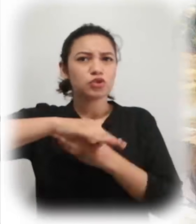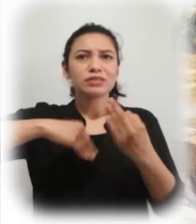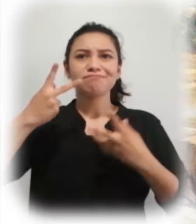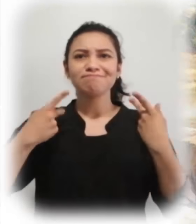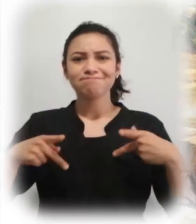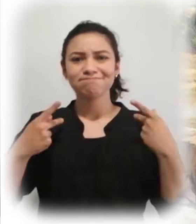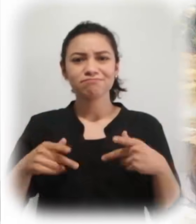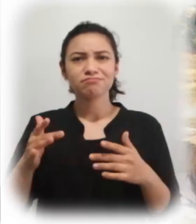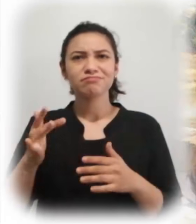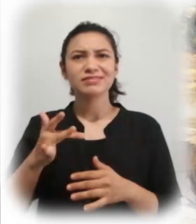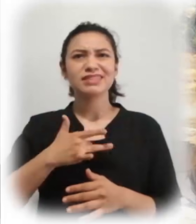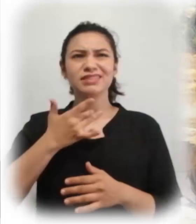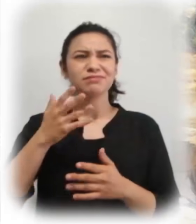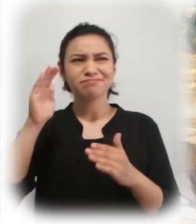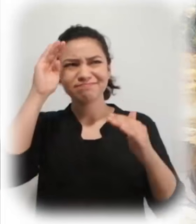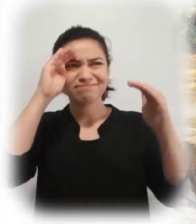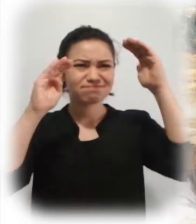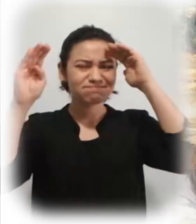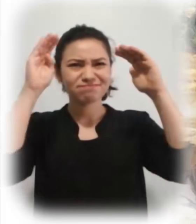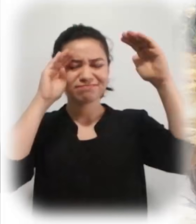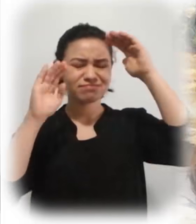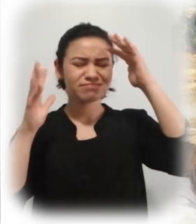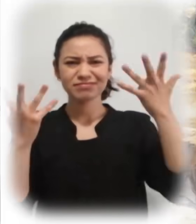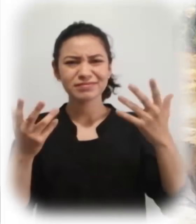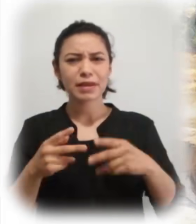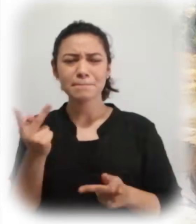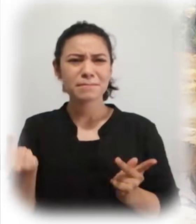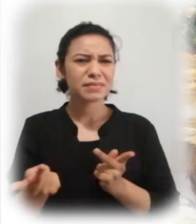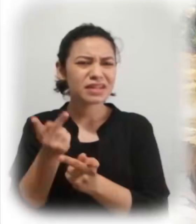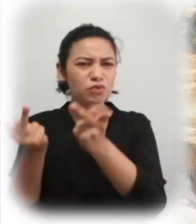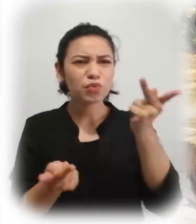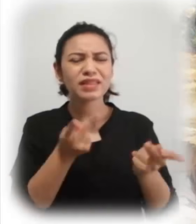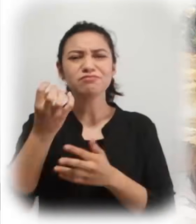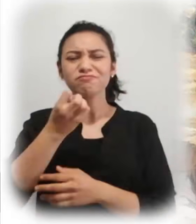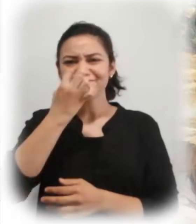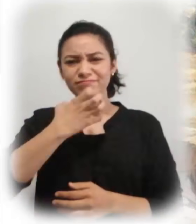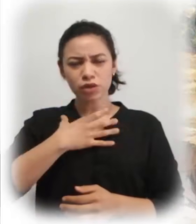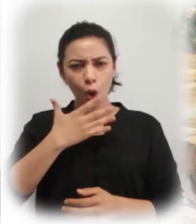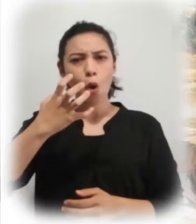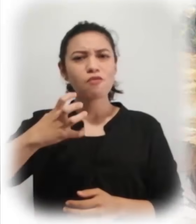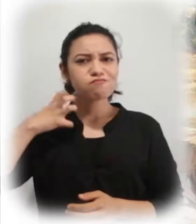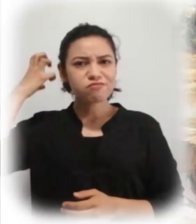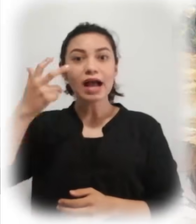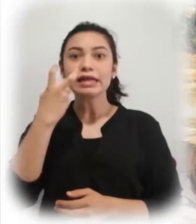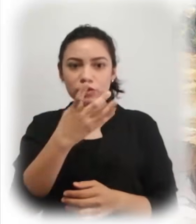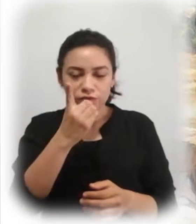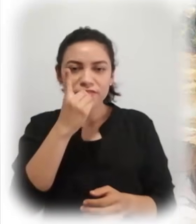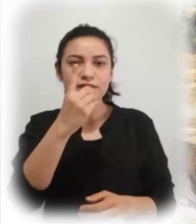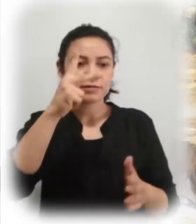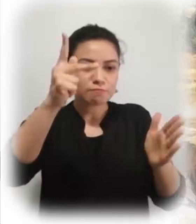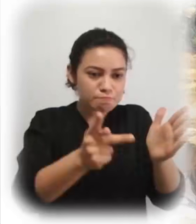Olor a oveja, ha dicho una y otra vez. A muchos primeramente les pareció romántica la expresión.